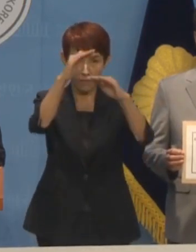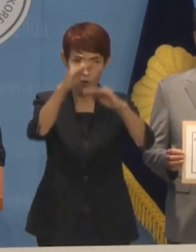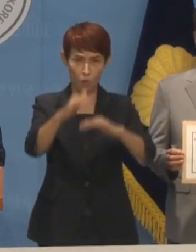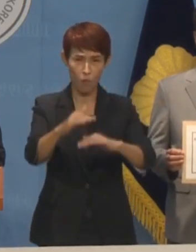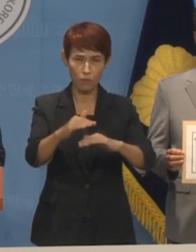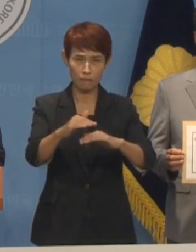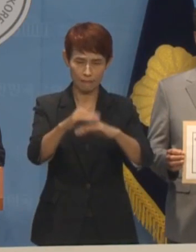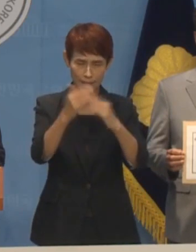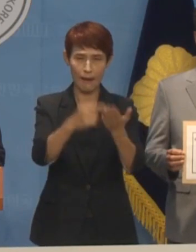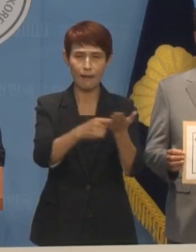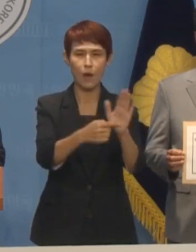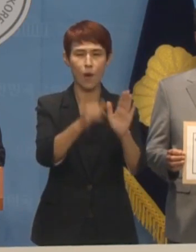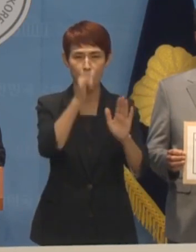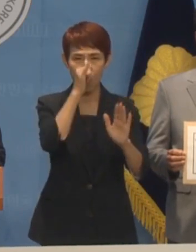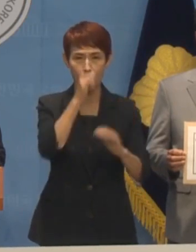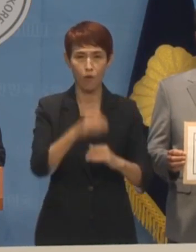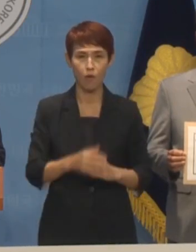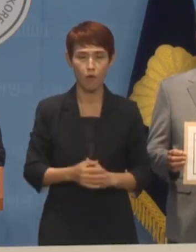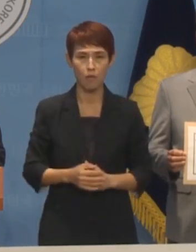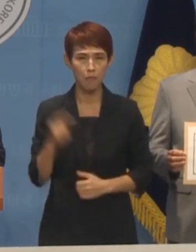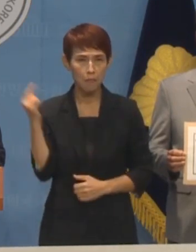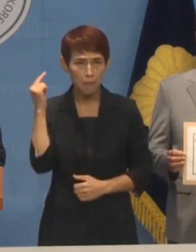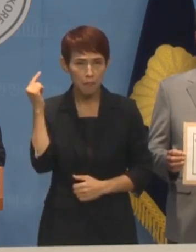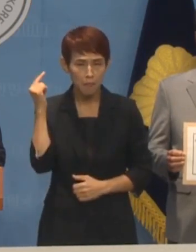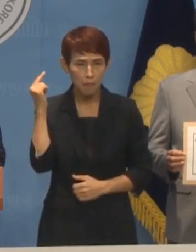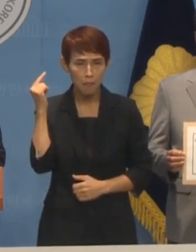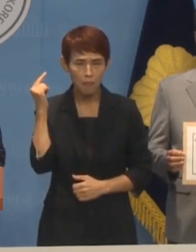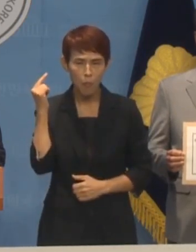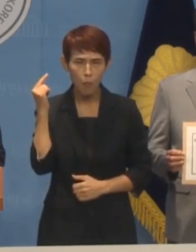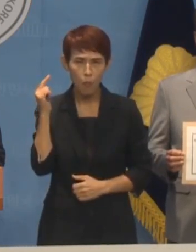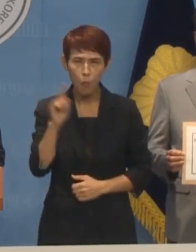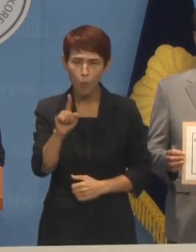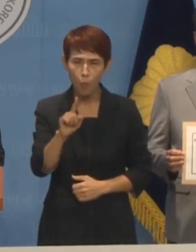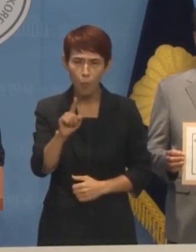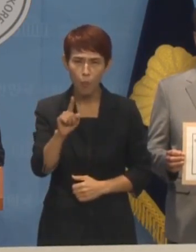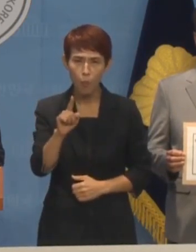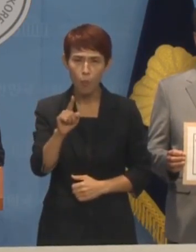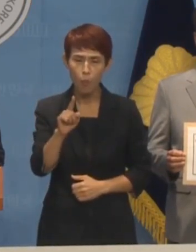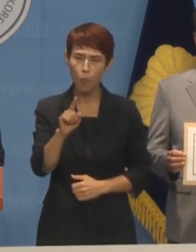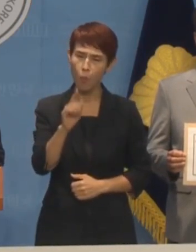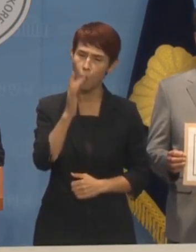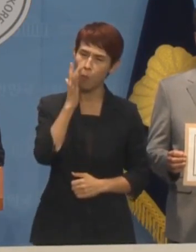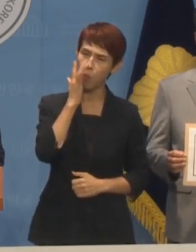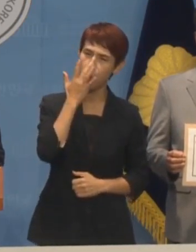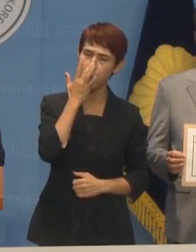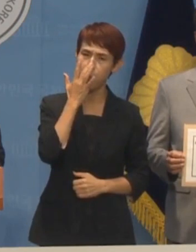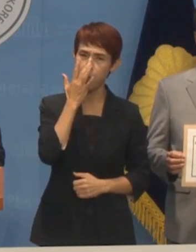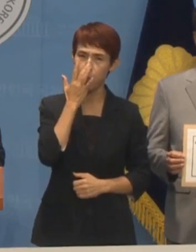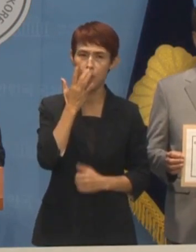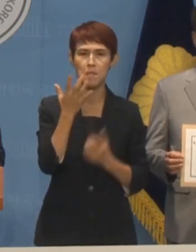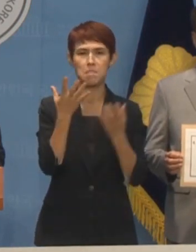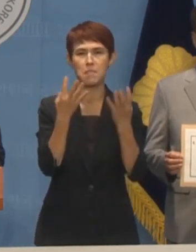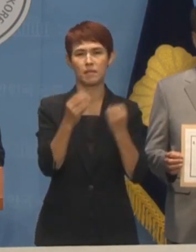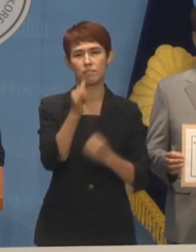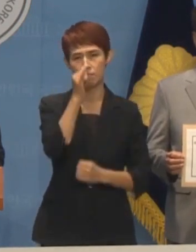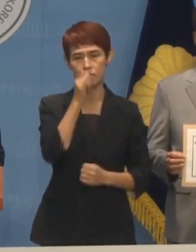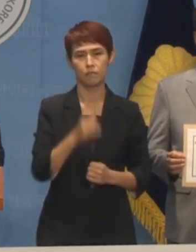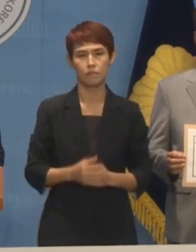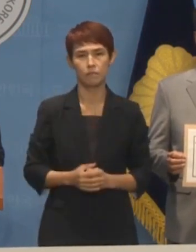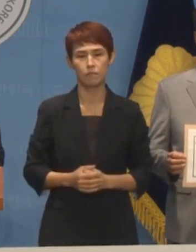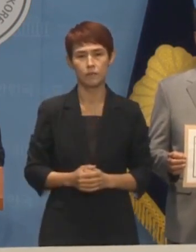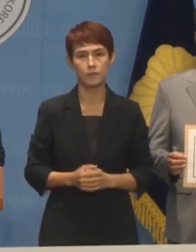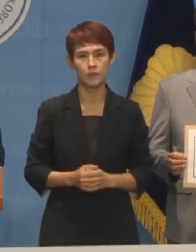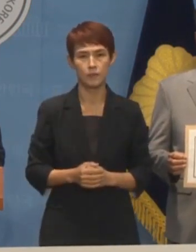상세해서 경험하지 않은 사람으로서는 알기 어려운 내용들이 상당 부분 기재가 되어 있습니다.